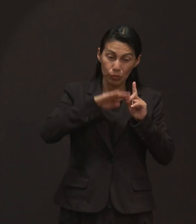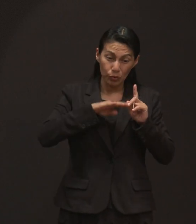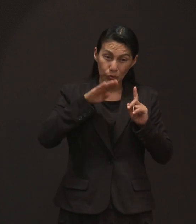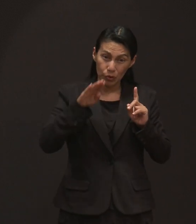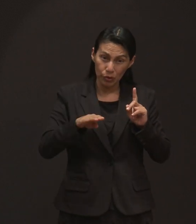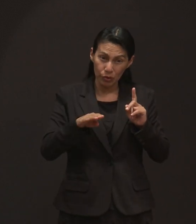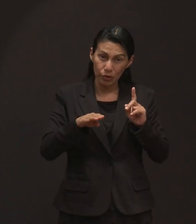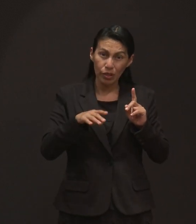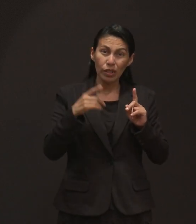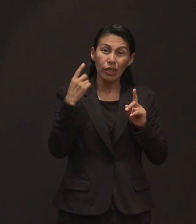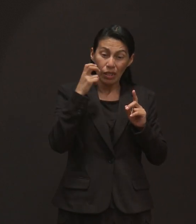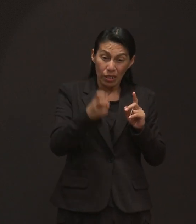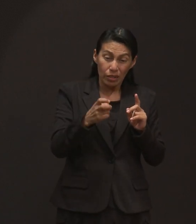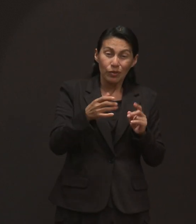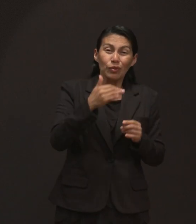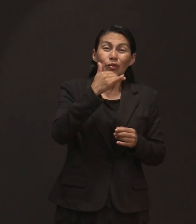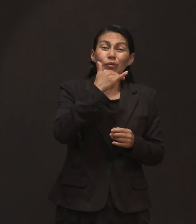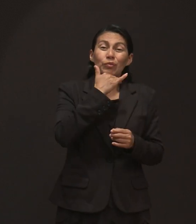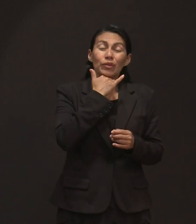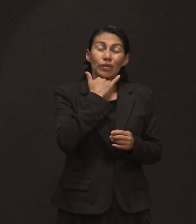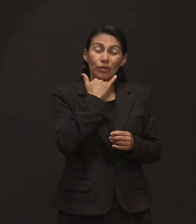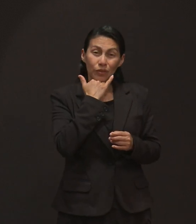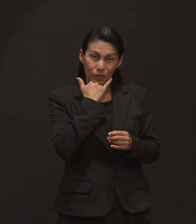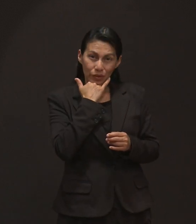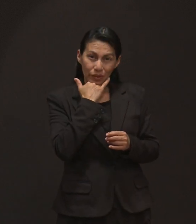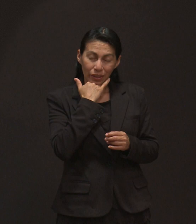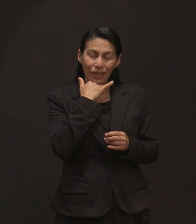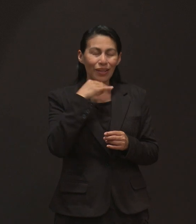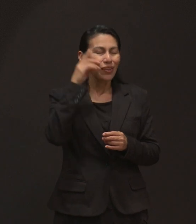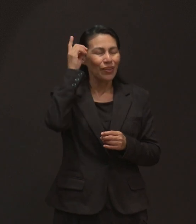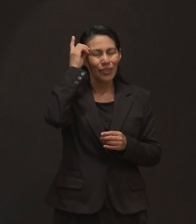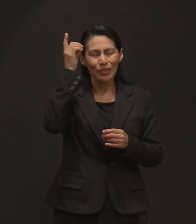de Jesús para perdón de nuestros pecados.